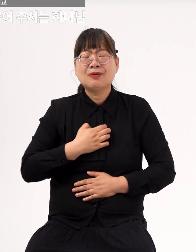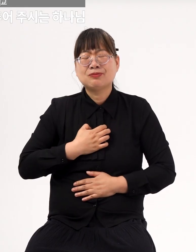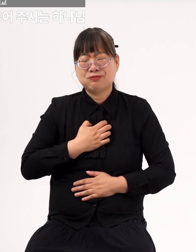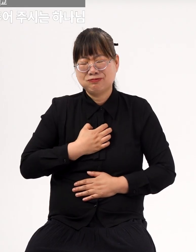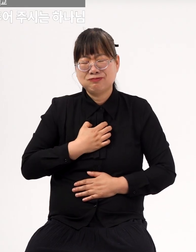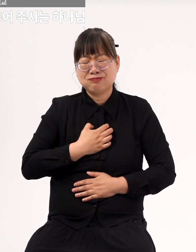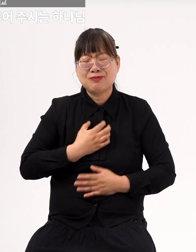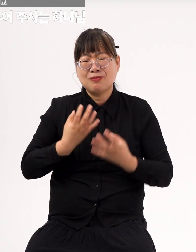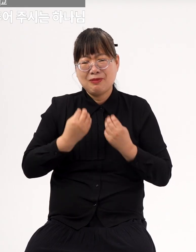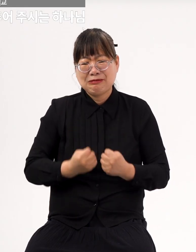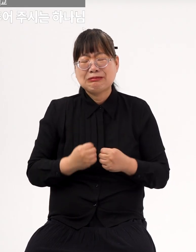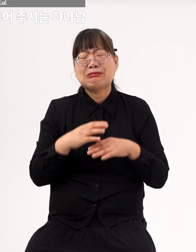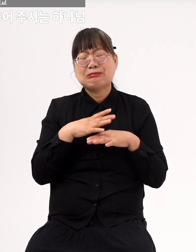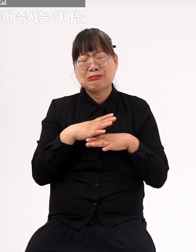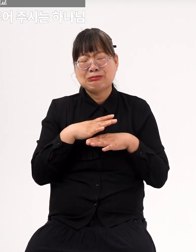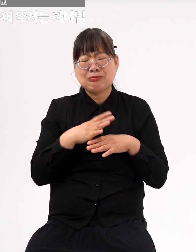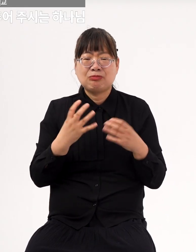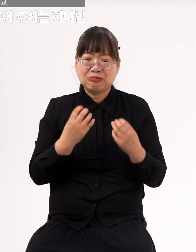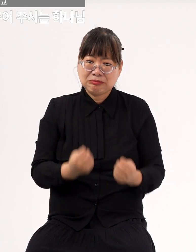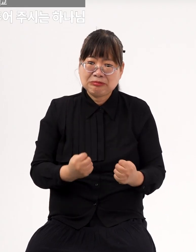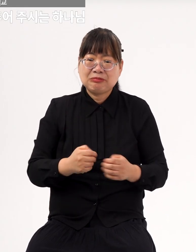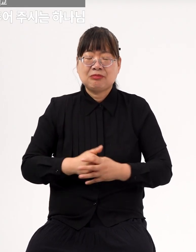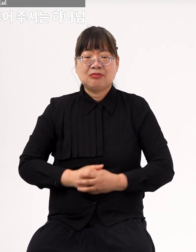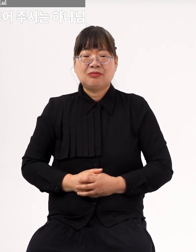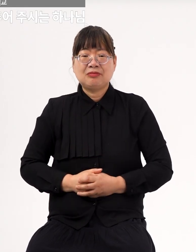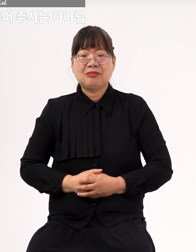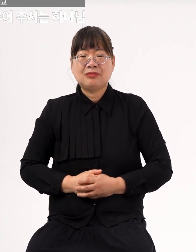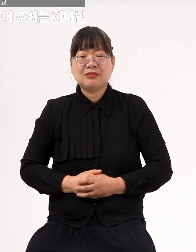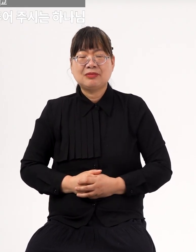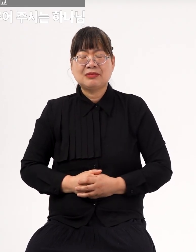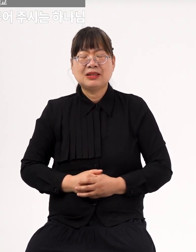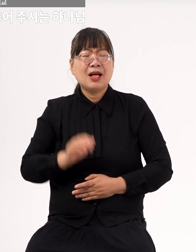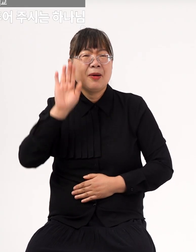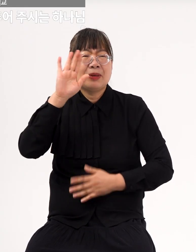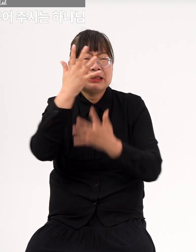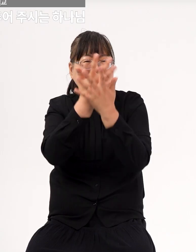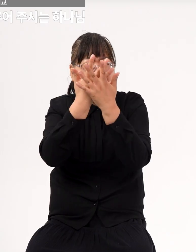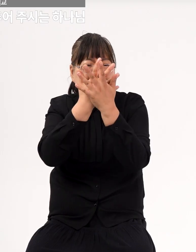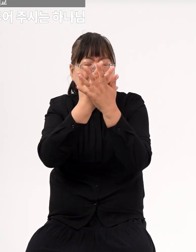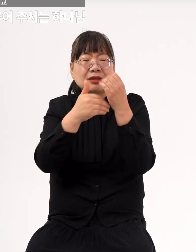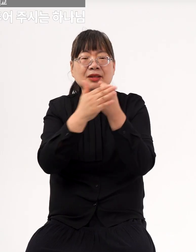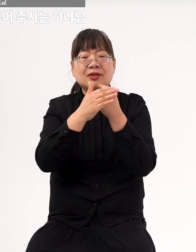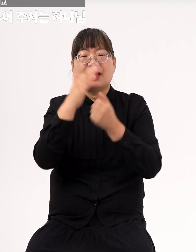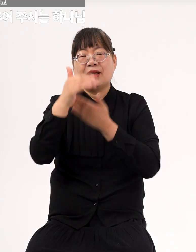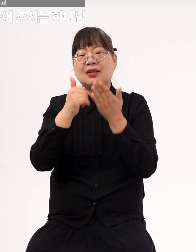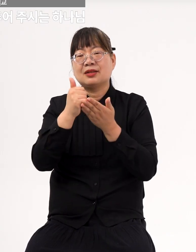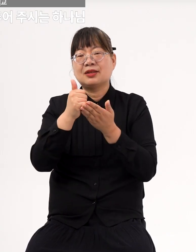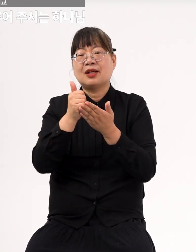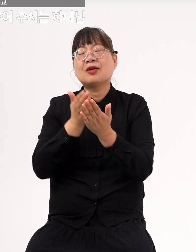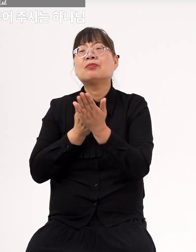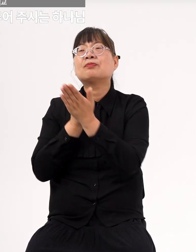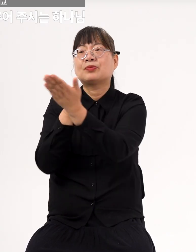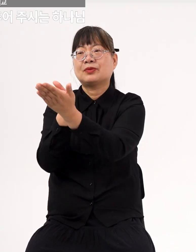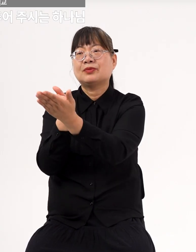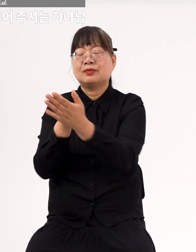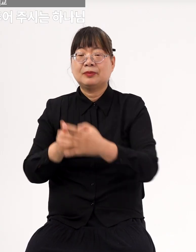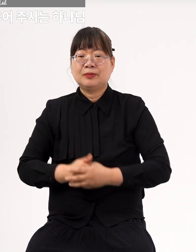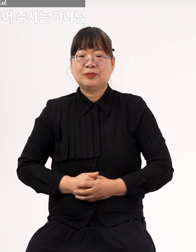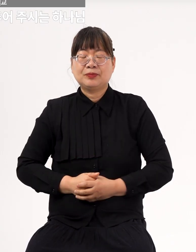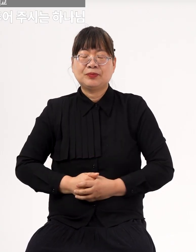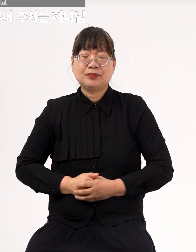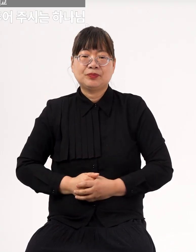불안해요. 두려워요. 아직 희미해요. 그래서 요구한 겁니다. 자, 묻습니다.